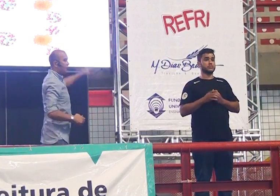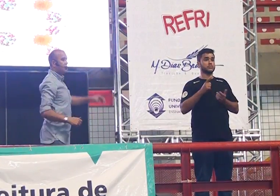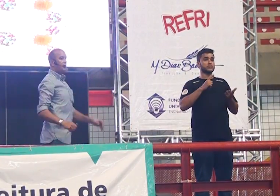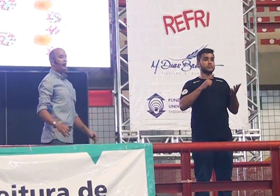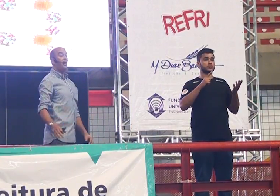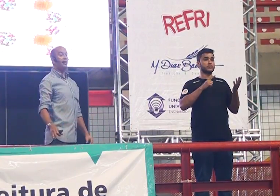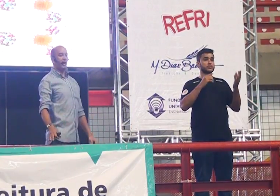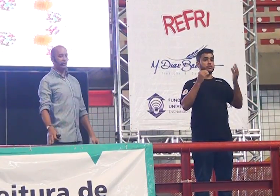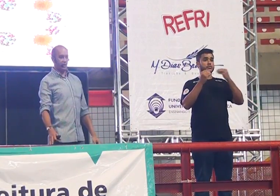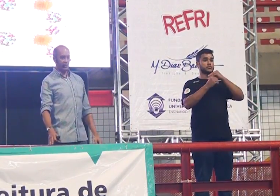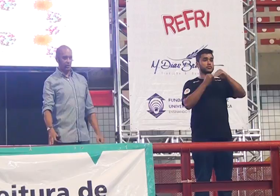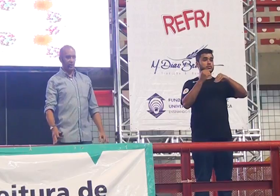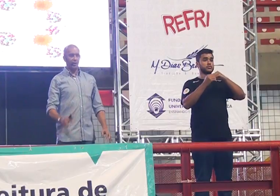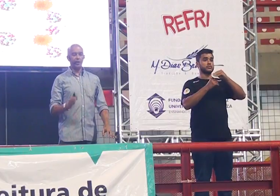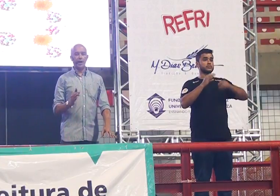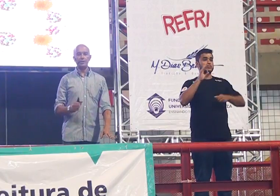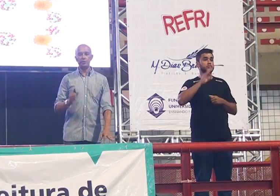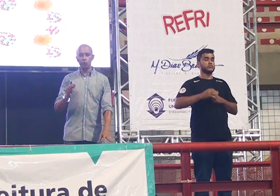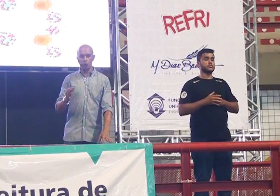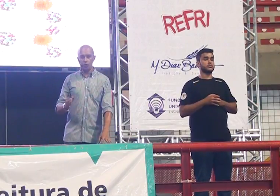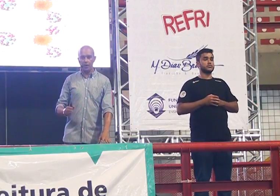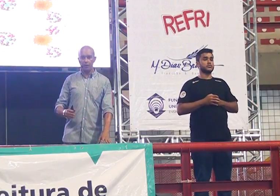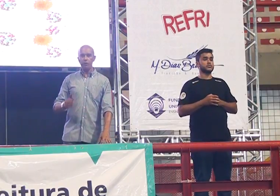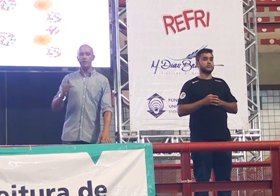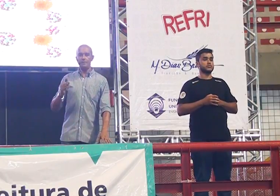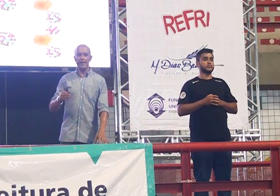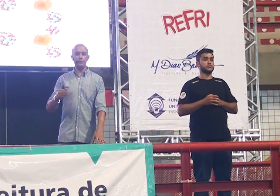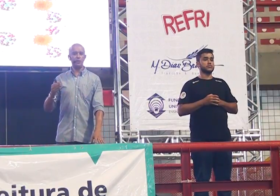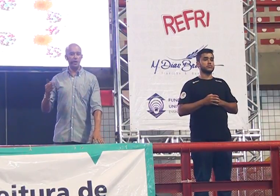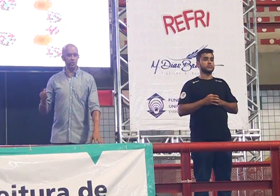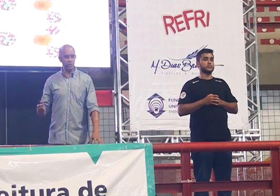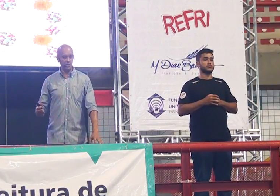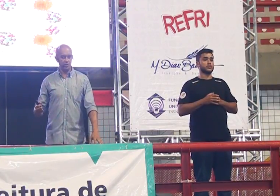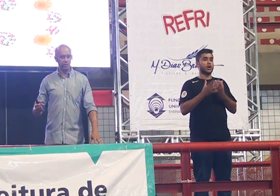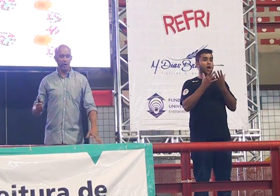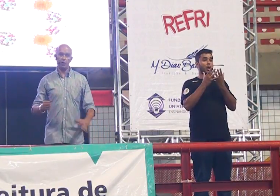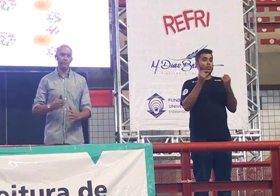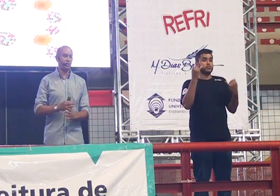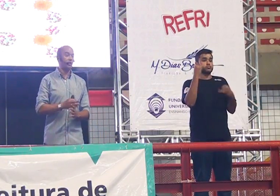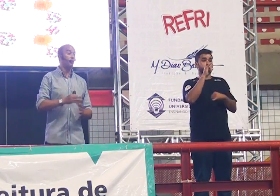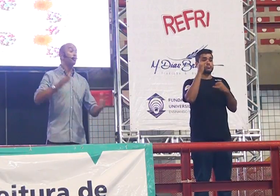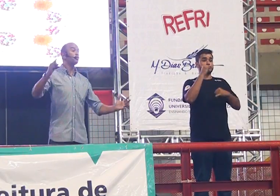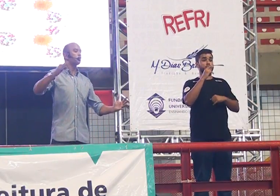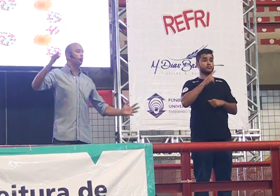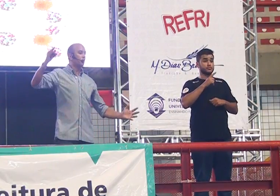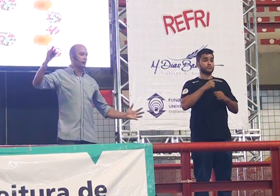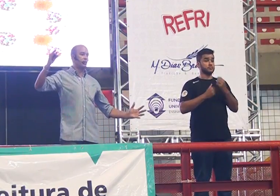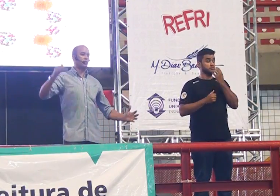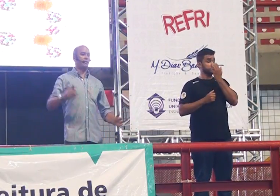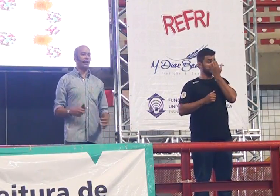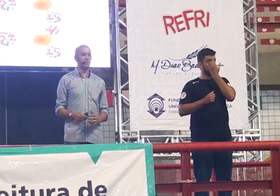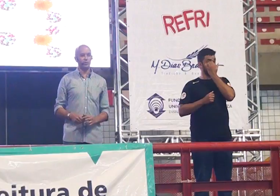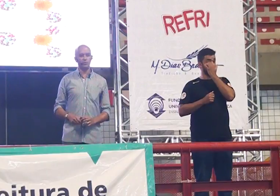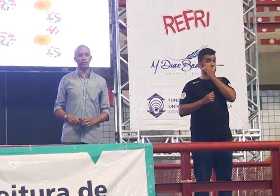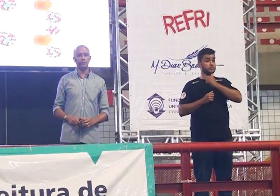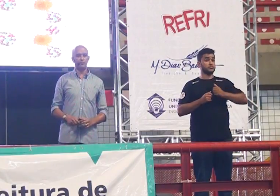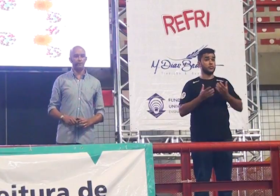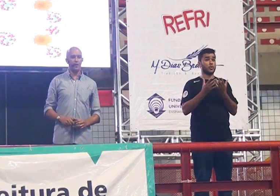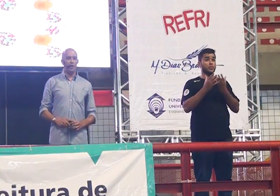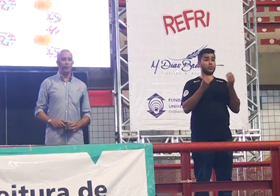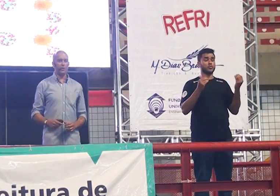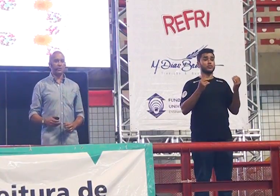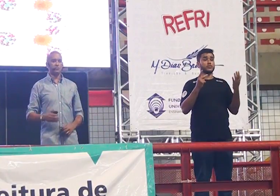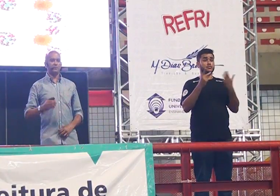reação em cadeia. Cada núcleo libera muita energia. Agora imagina muitos núcleos sendo quebrados ao mesmo